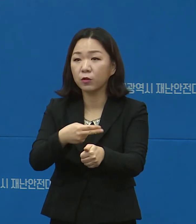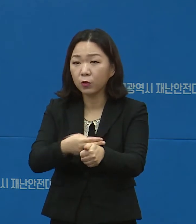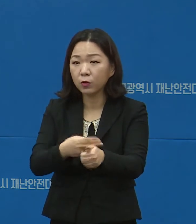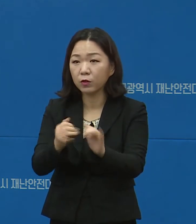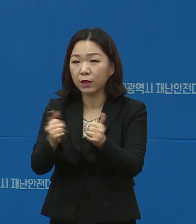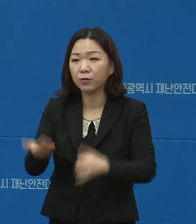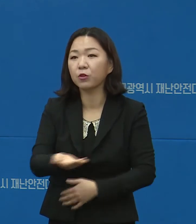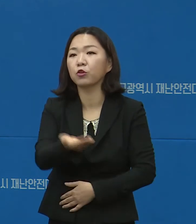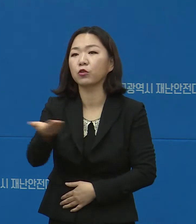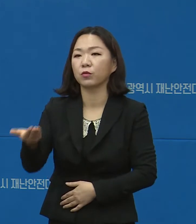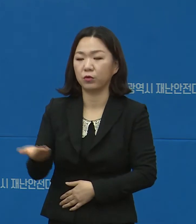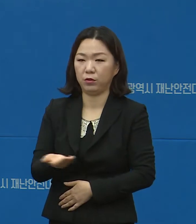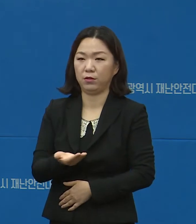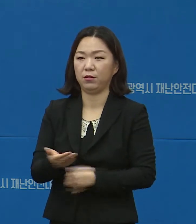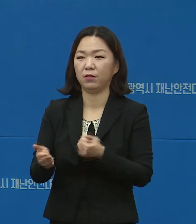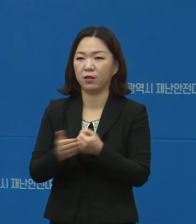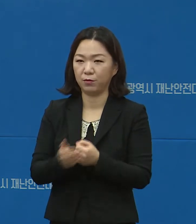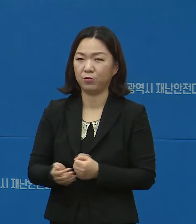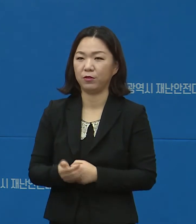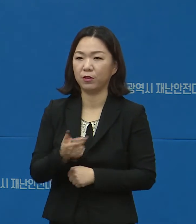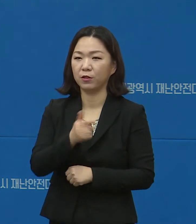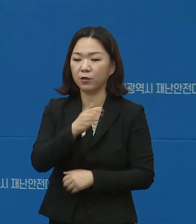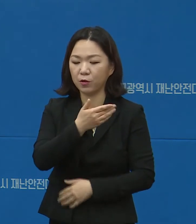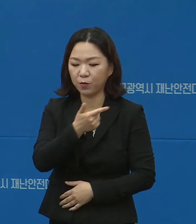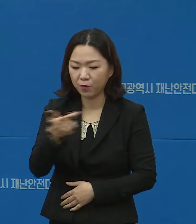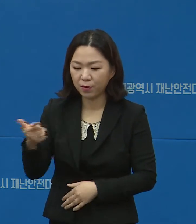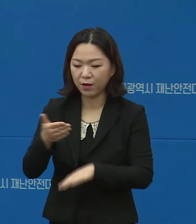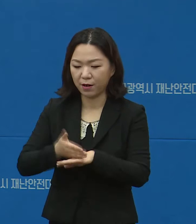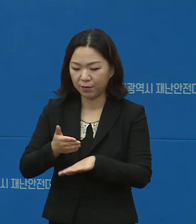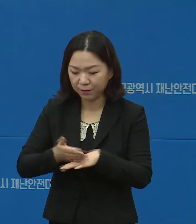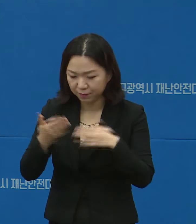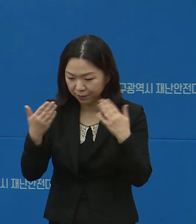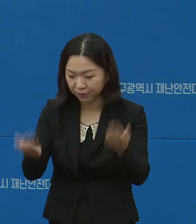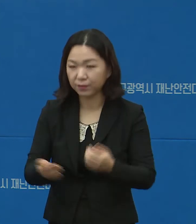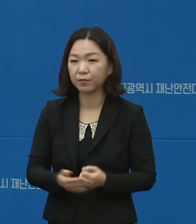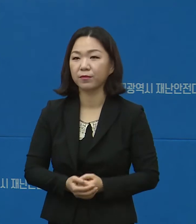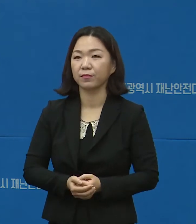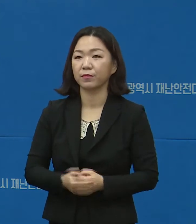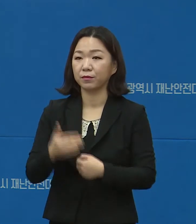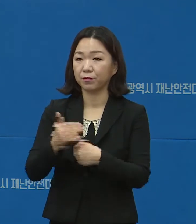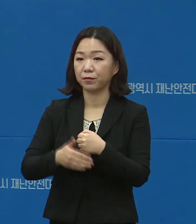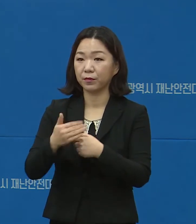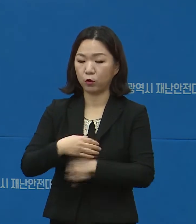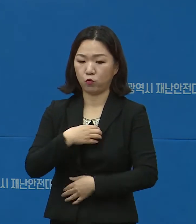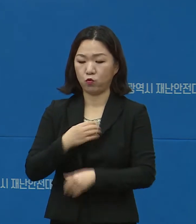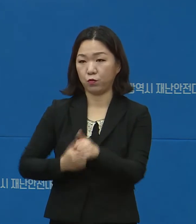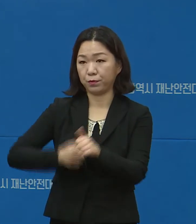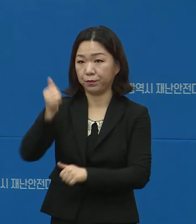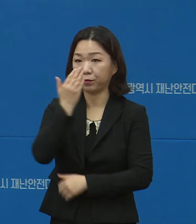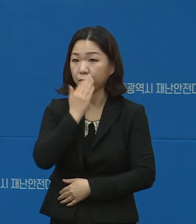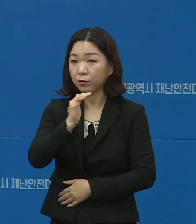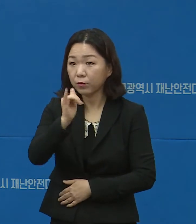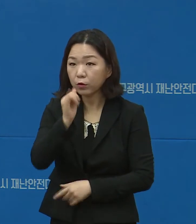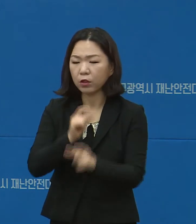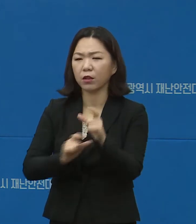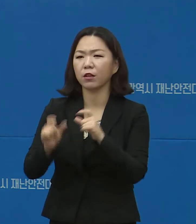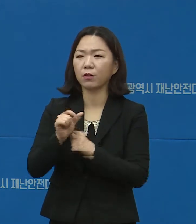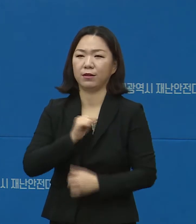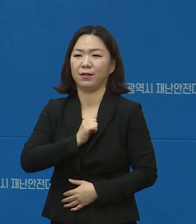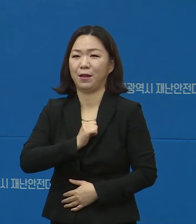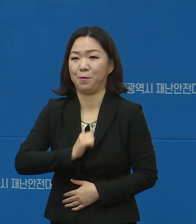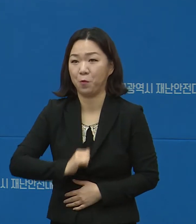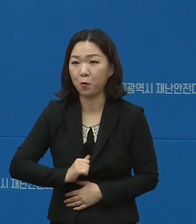수고 덕분입니다. 정말 감사합니다. 대구가 위기를 극복할 수 있도록 조금만 더